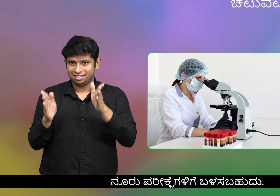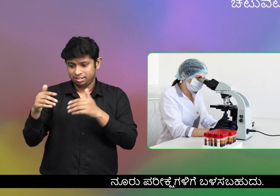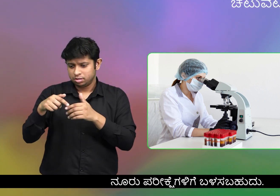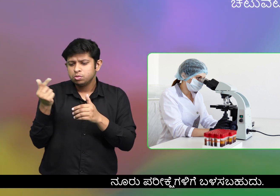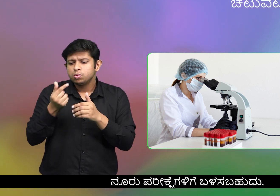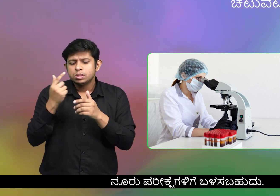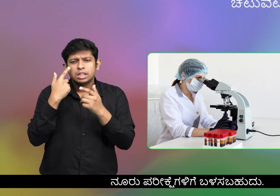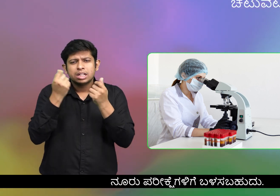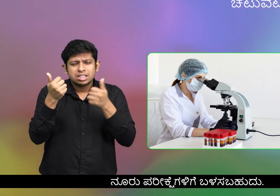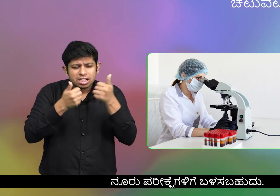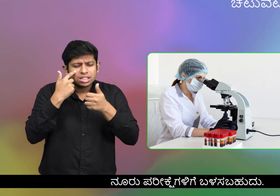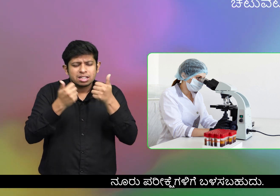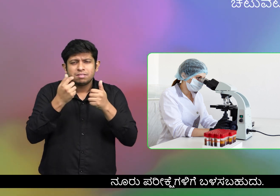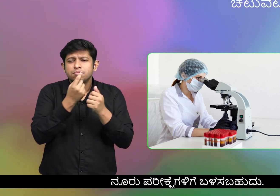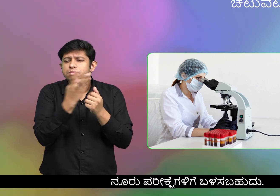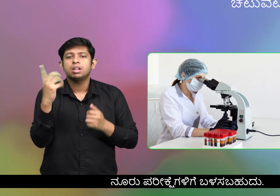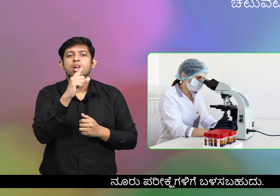ಪರೀಕ್ಷೆಗಳಿಗೆ ಬಳಸಬಹುದು.